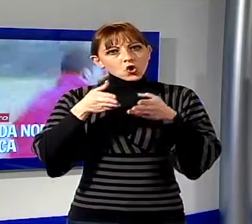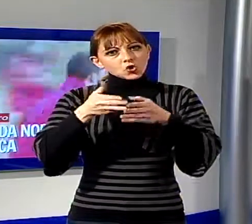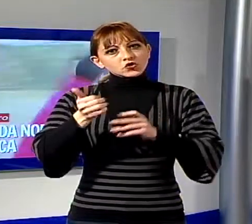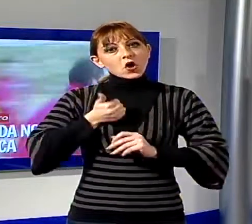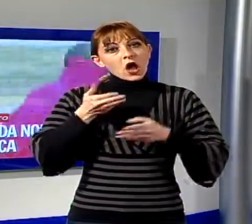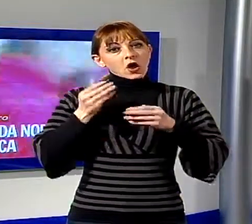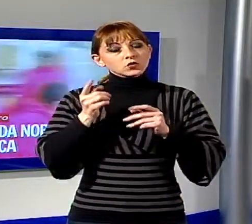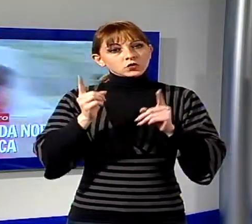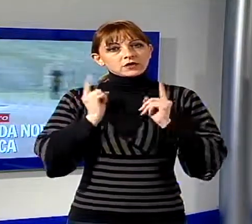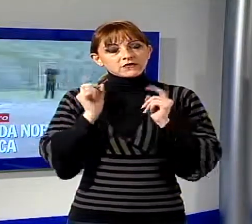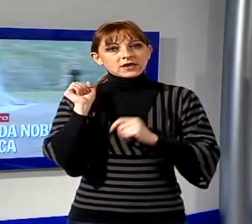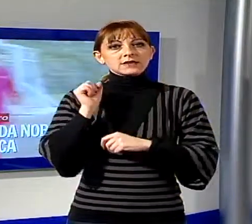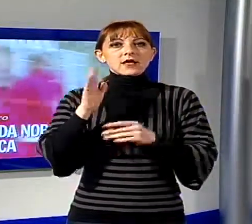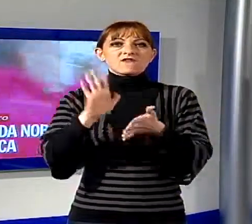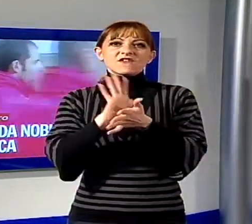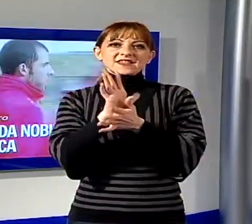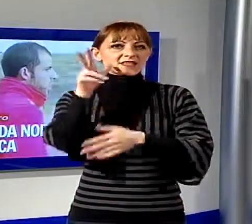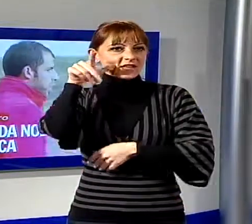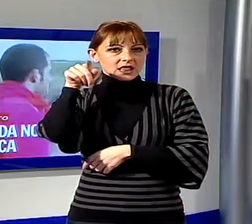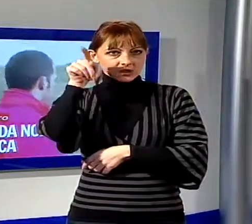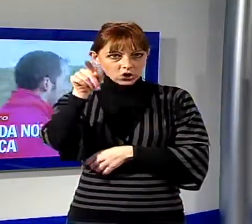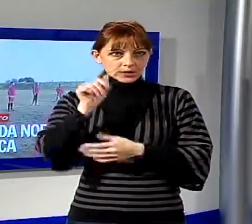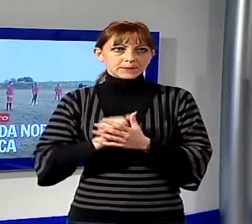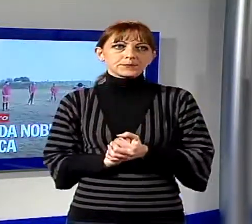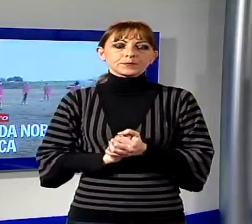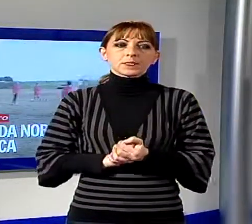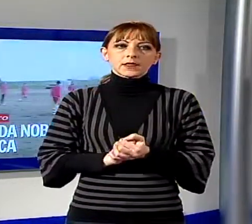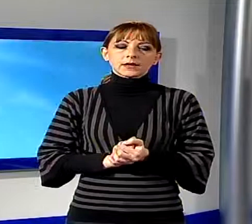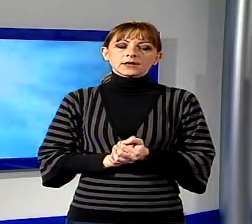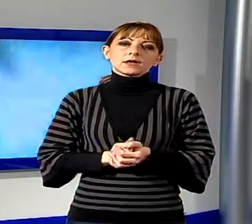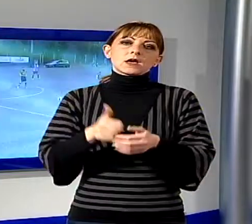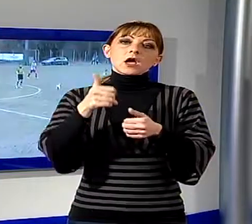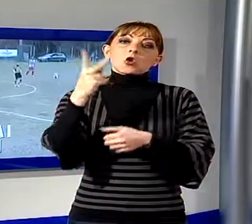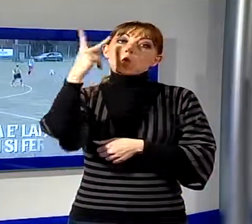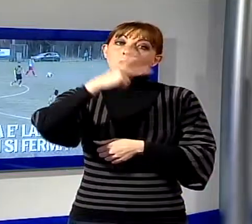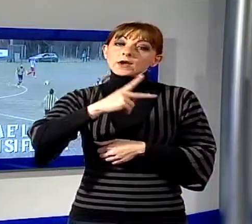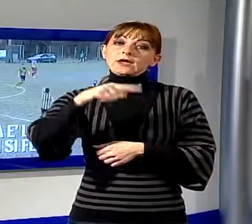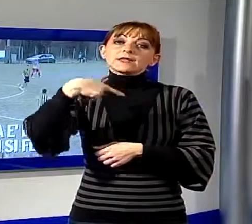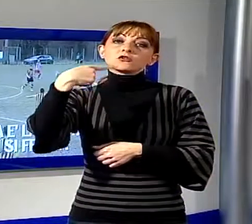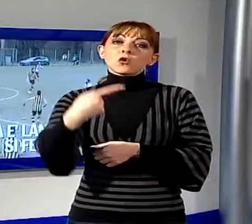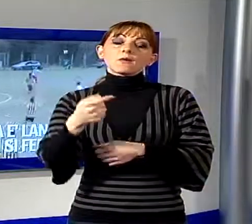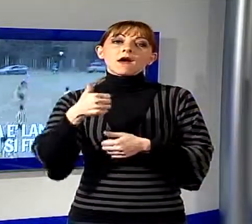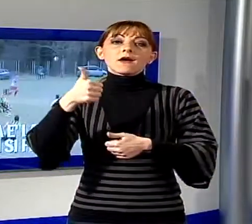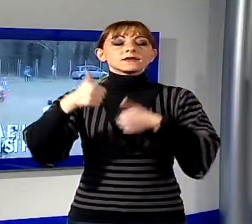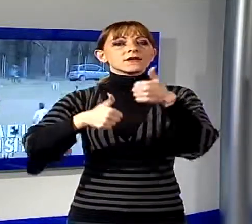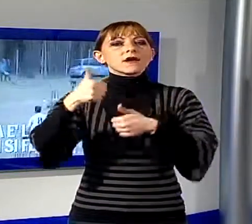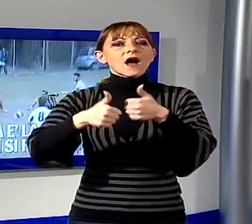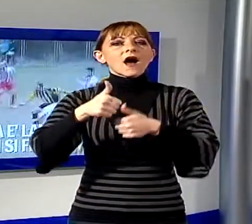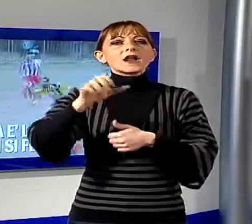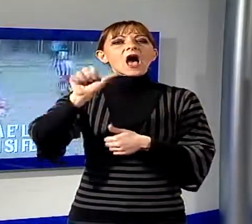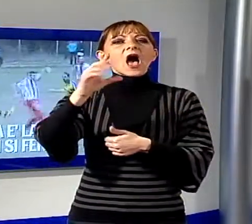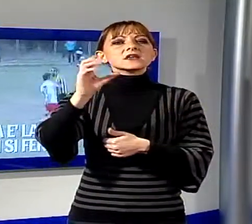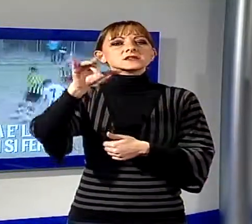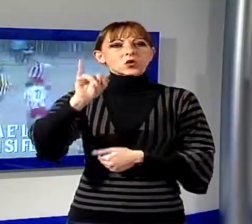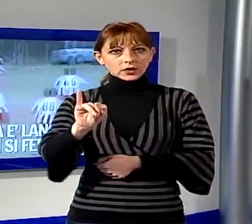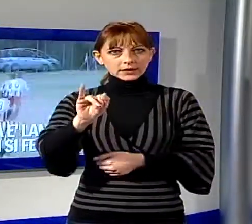alle 18 sul campo della capolista Ascoli dell'ex Gigio Grassi. La volata è lanciata, guai a chi si